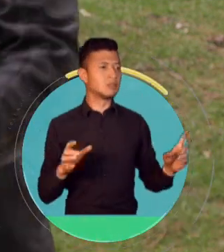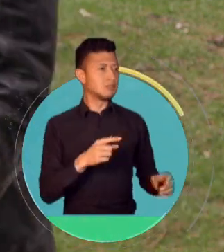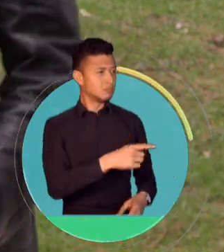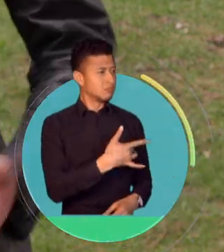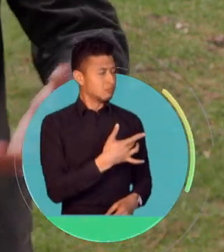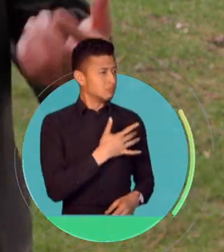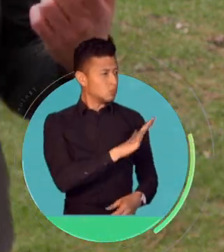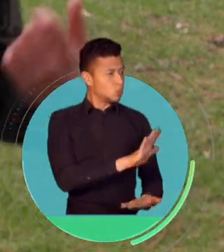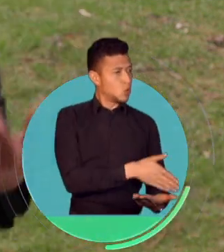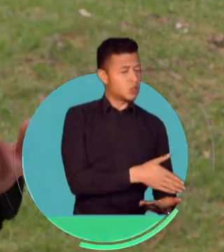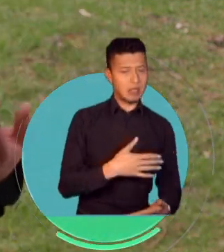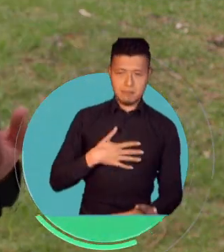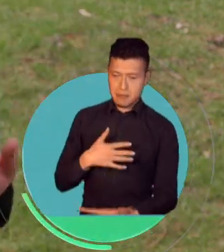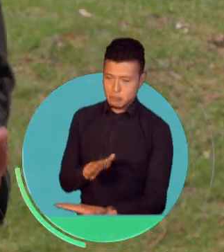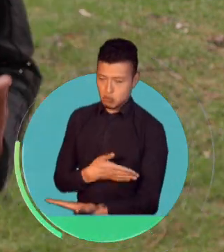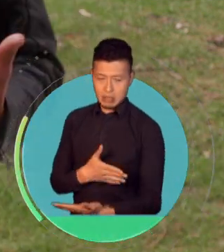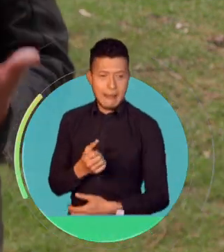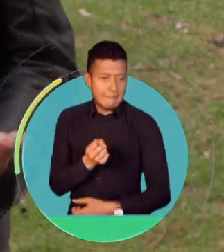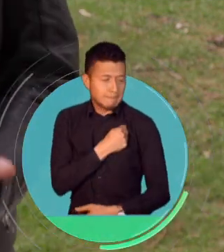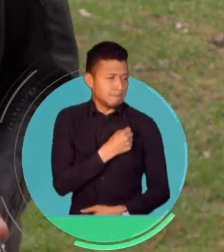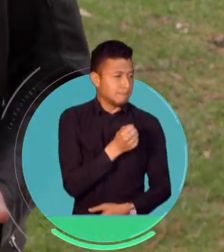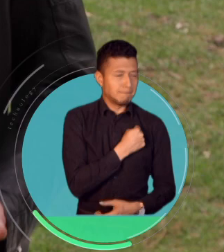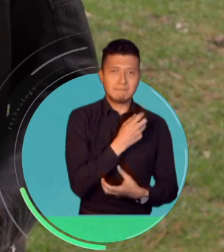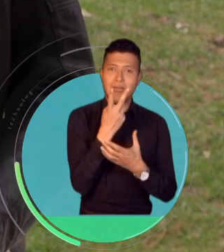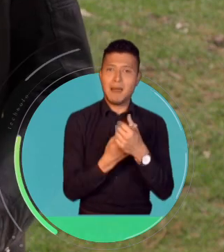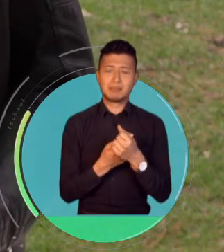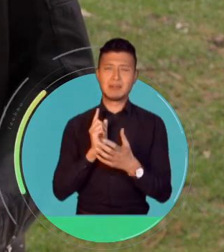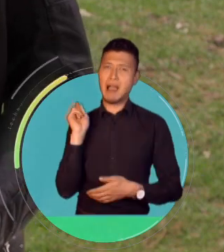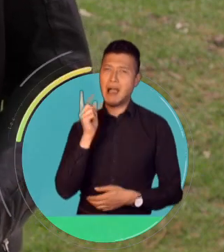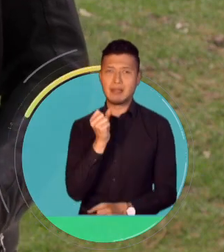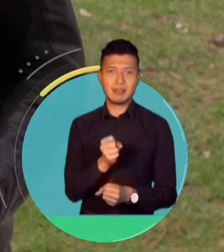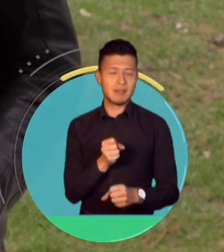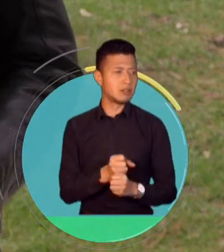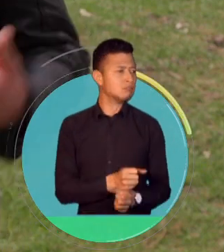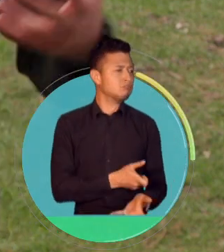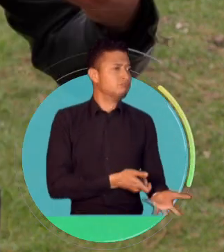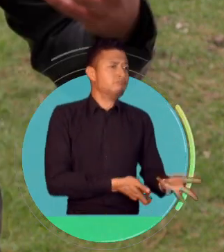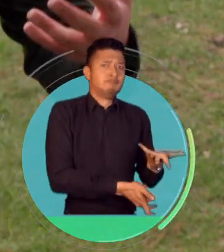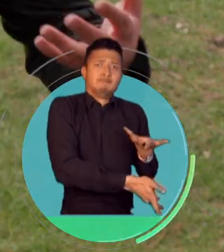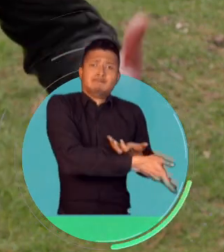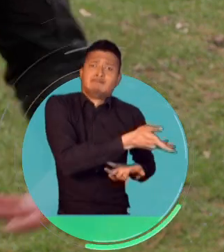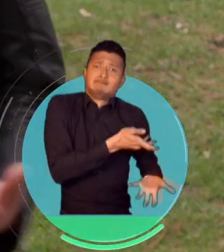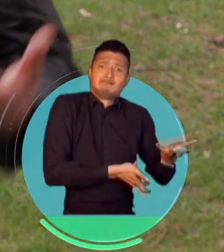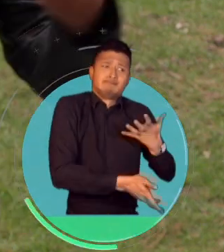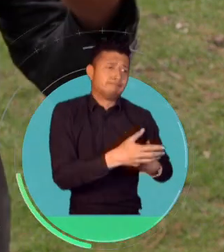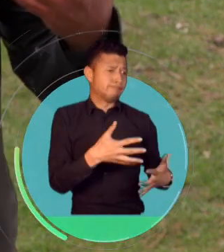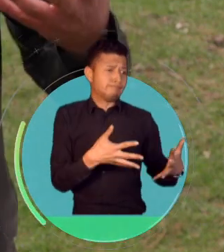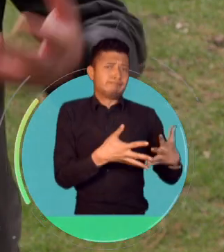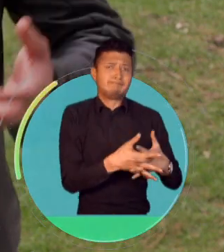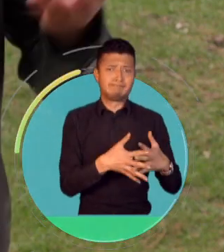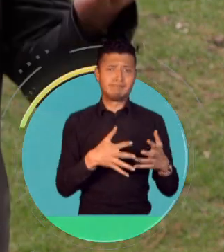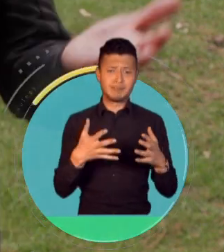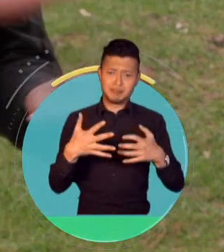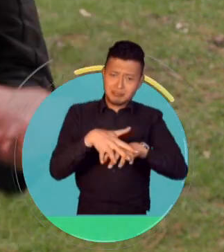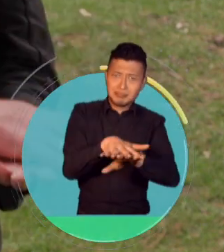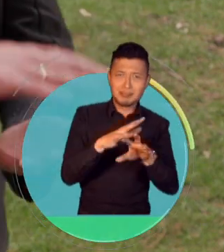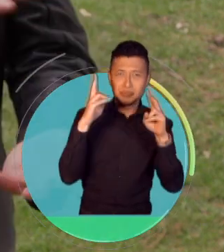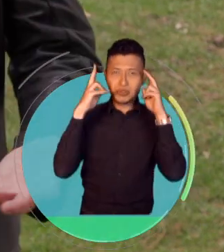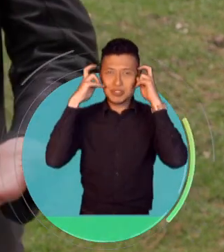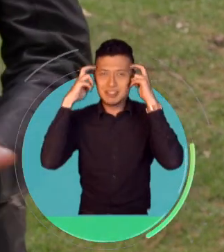a ella la mueve la música a mí me mueve la música y hemos trabajado de esto durante tanto tiempo pues Sencillamente como que se unen las dos cosas